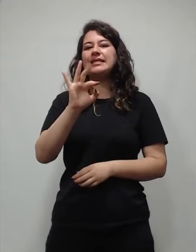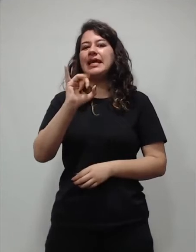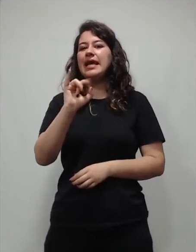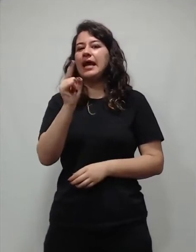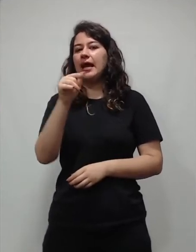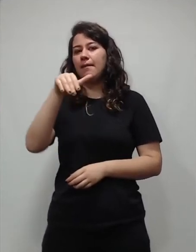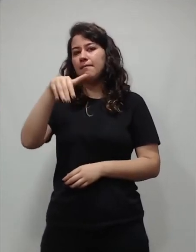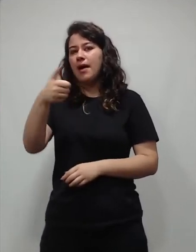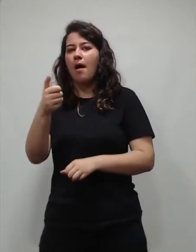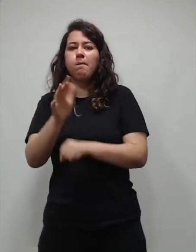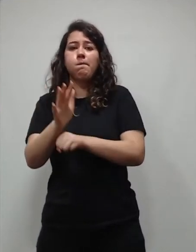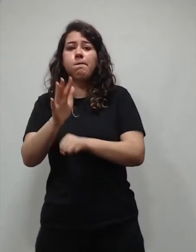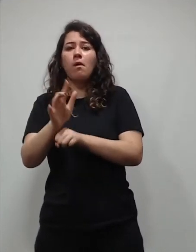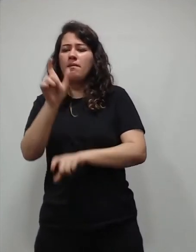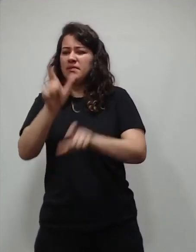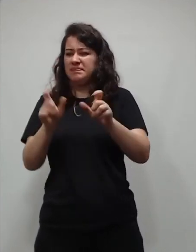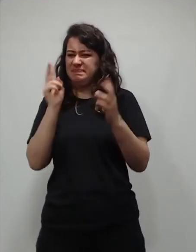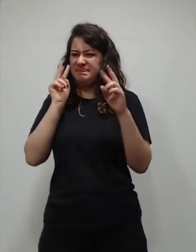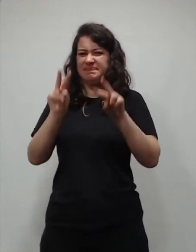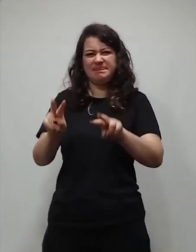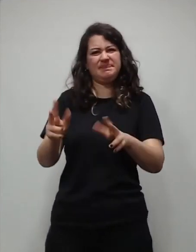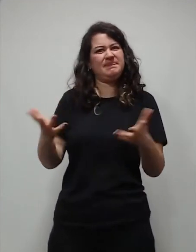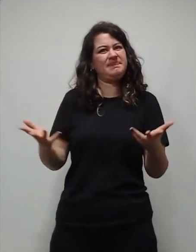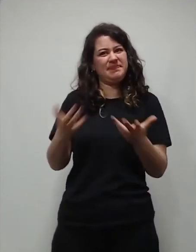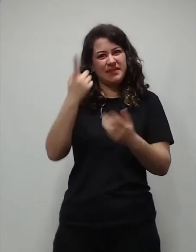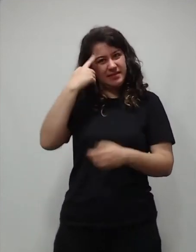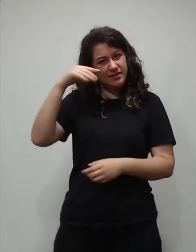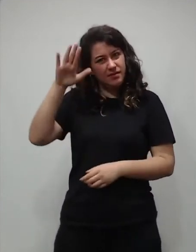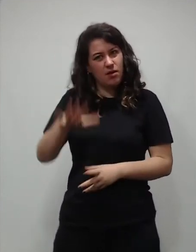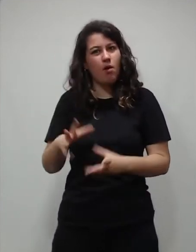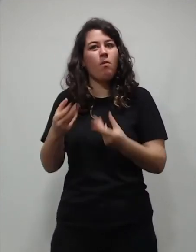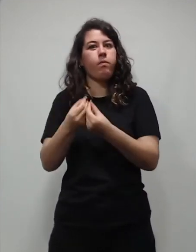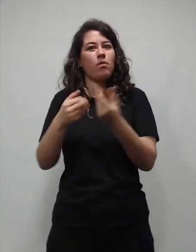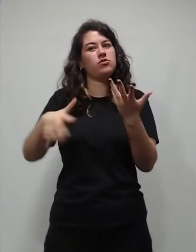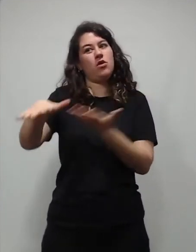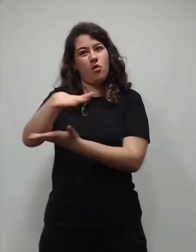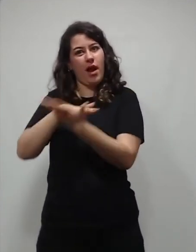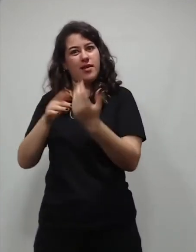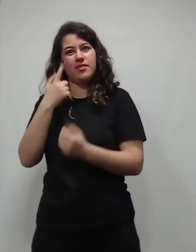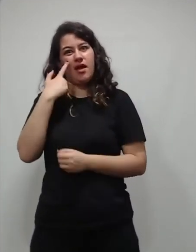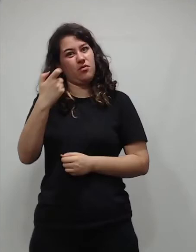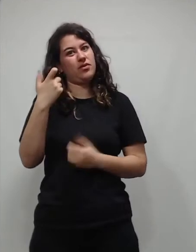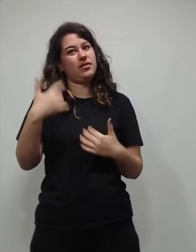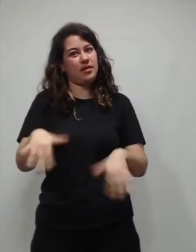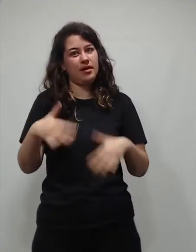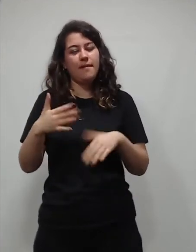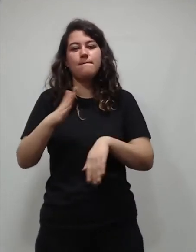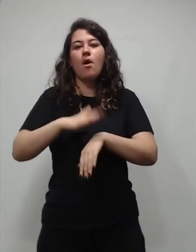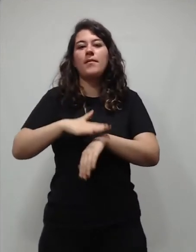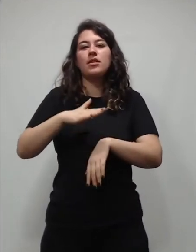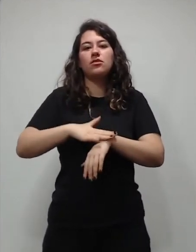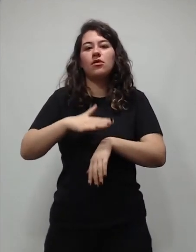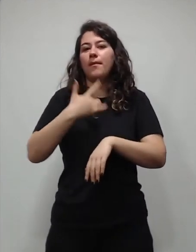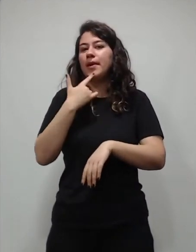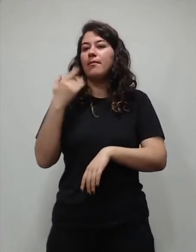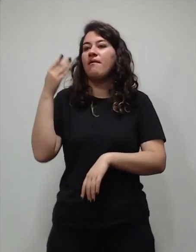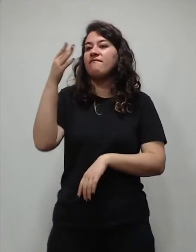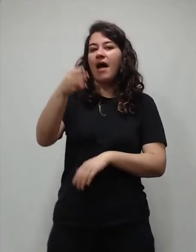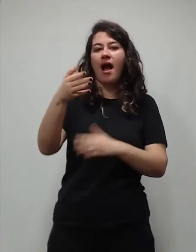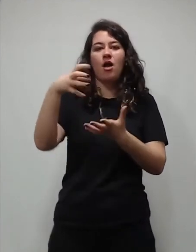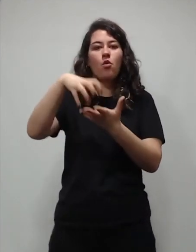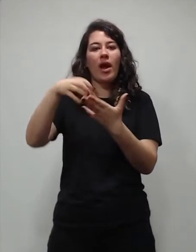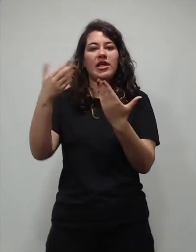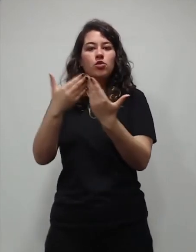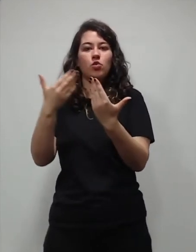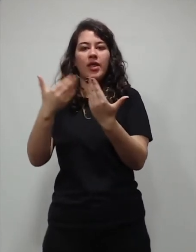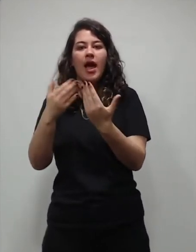negativa, que se aprecia en muchísimos lugares. A la hora de ir a un centro de